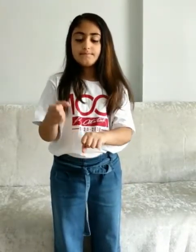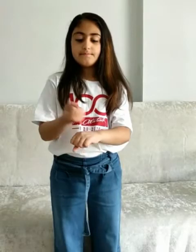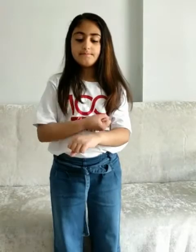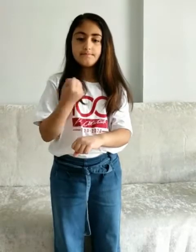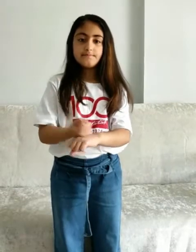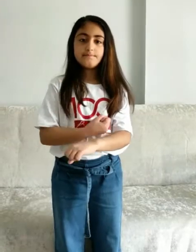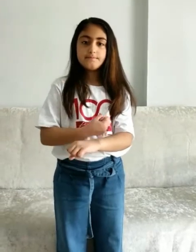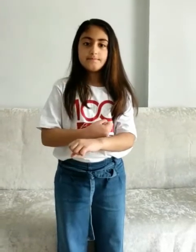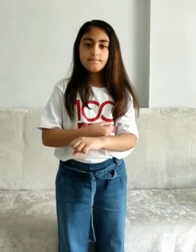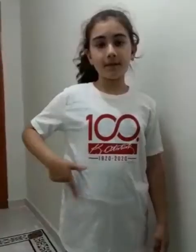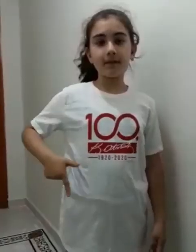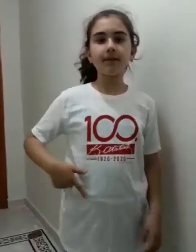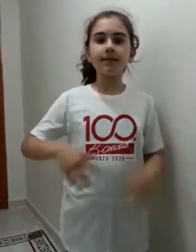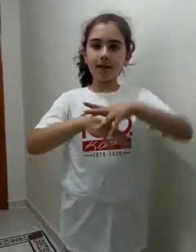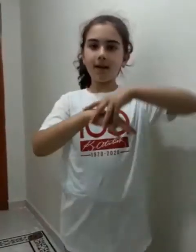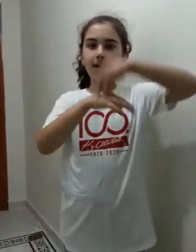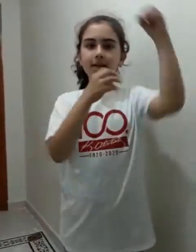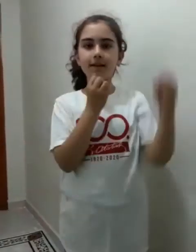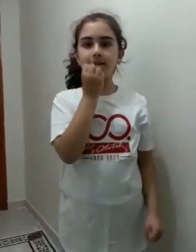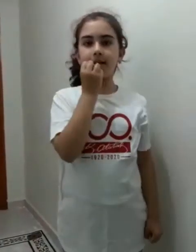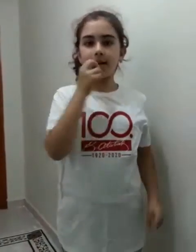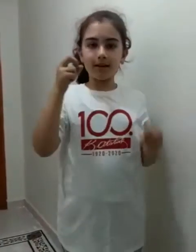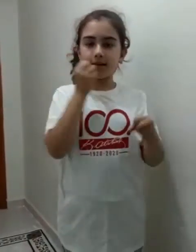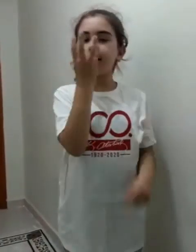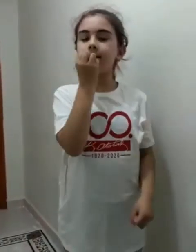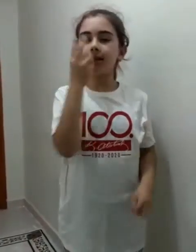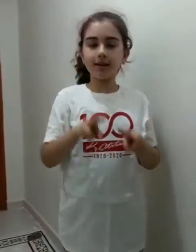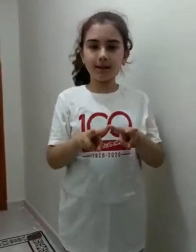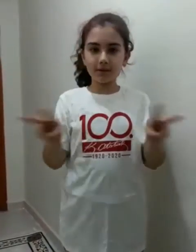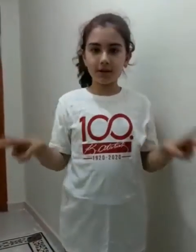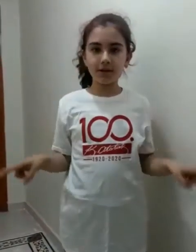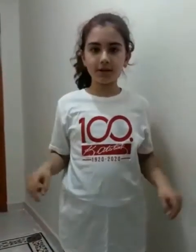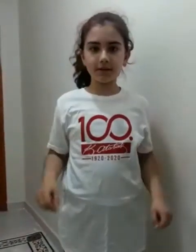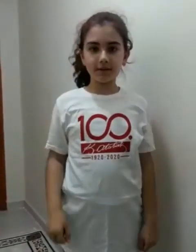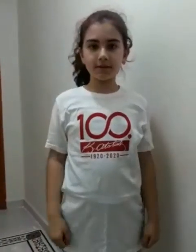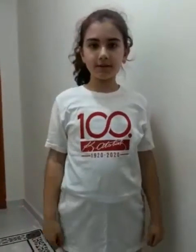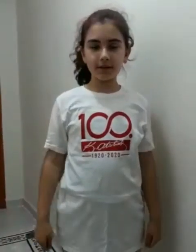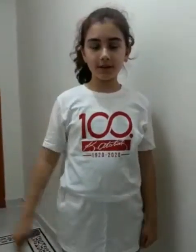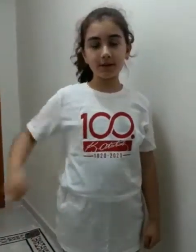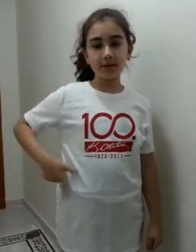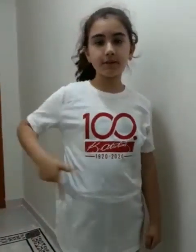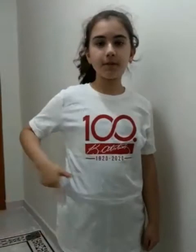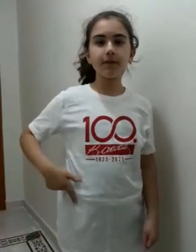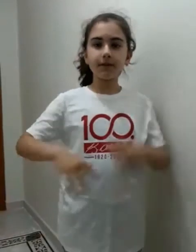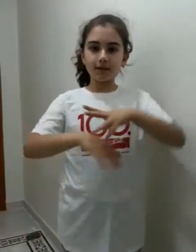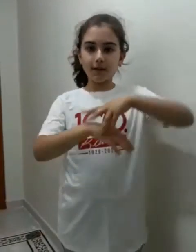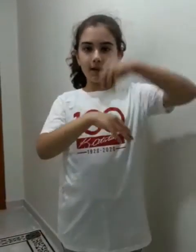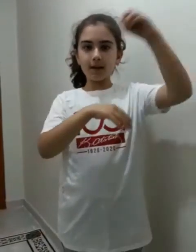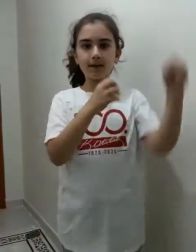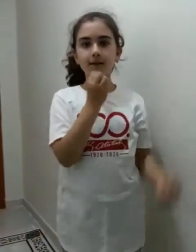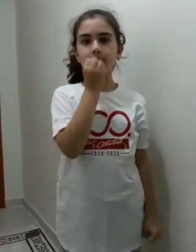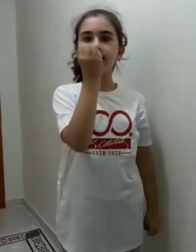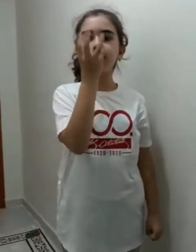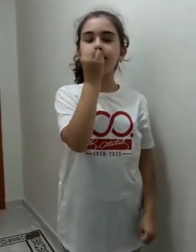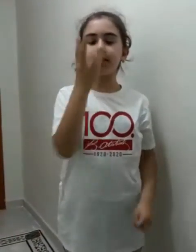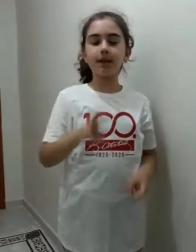taşa. İzmir'in dağlarında çiçekler açar. İzmir'in dağlarında çiçekler